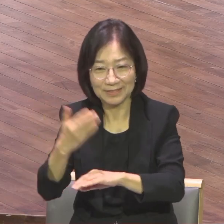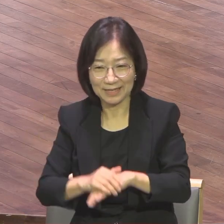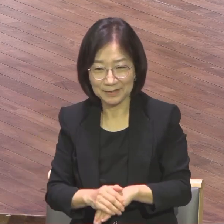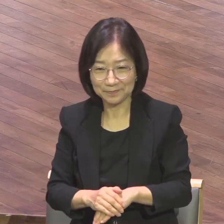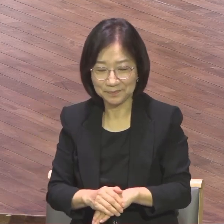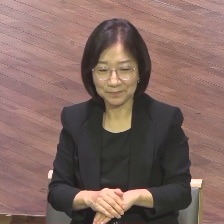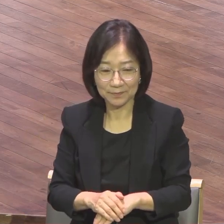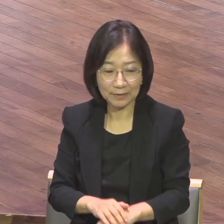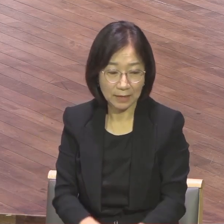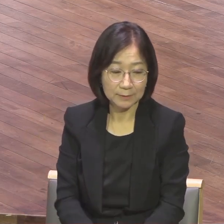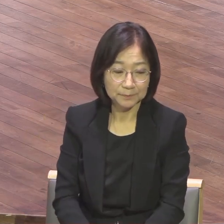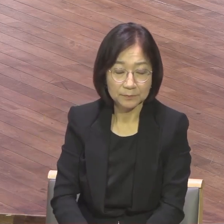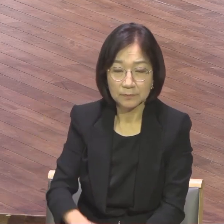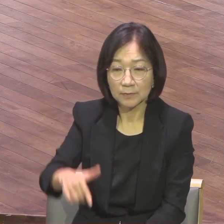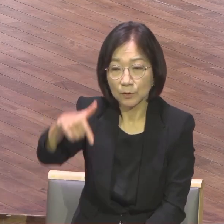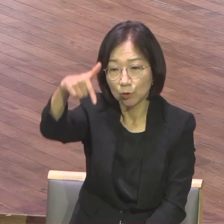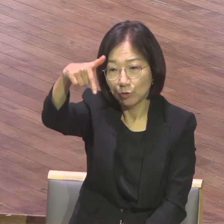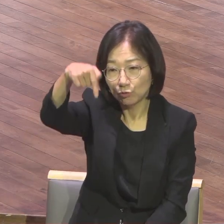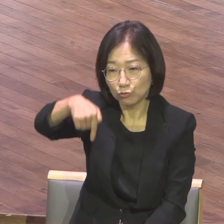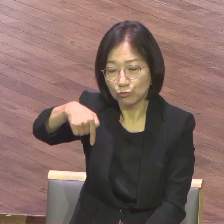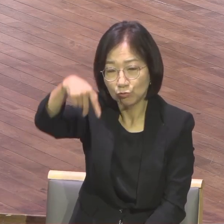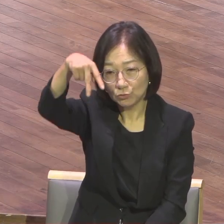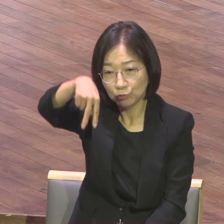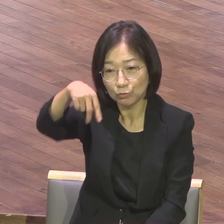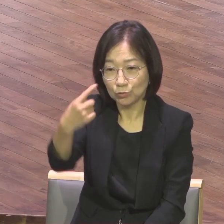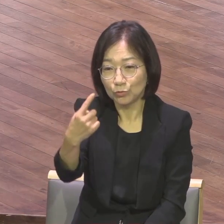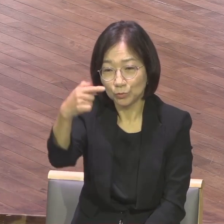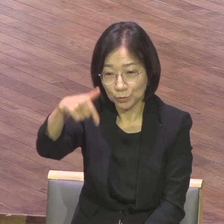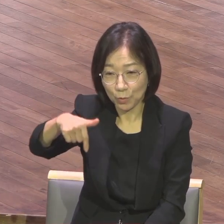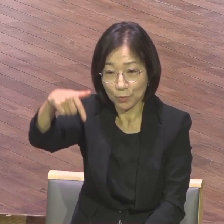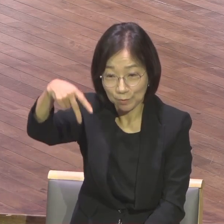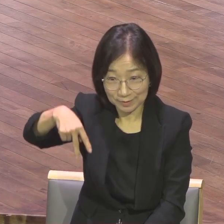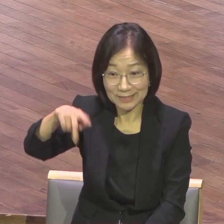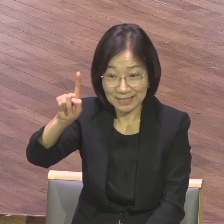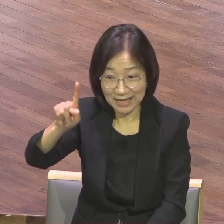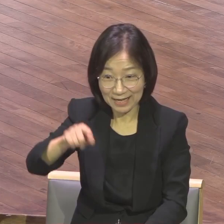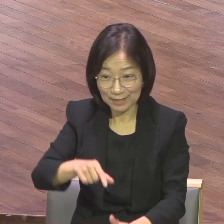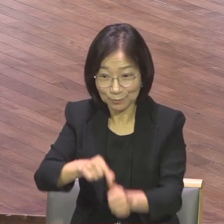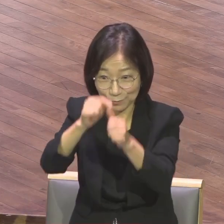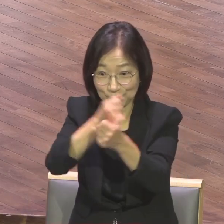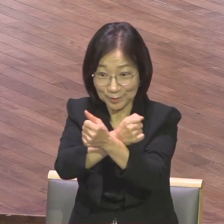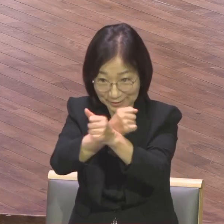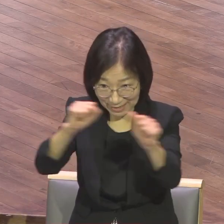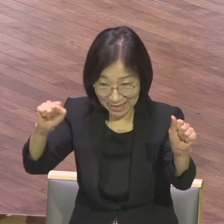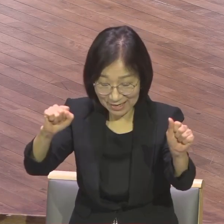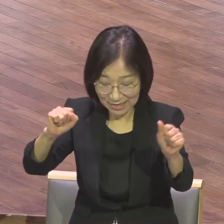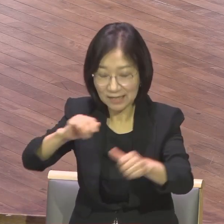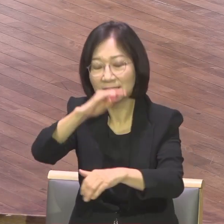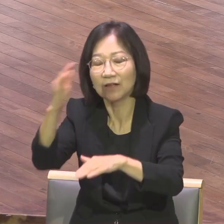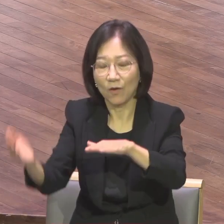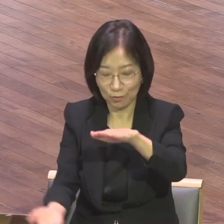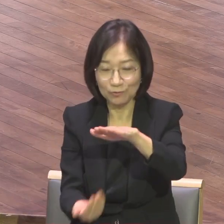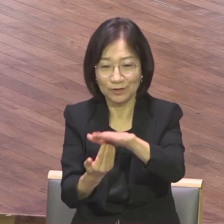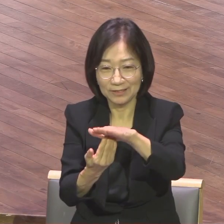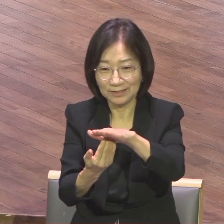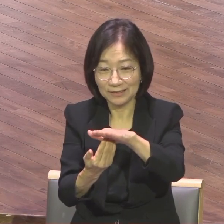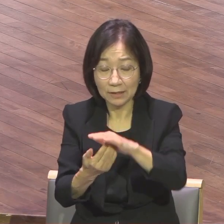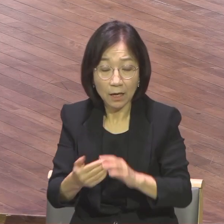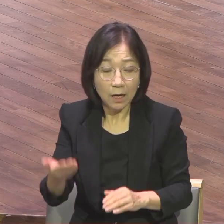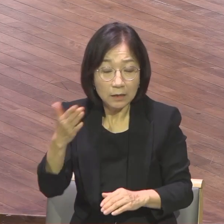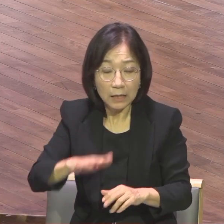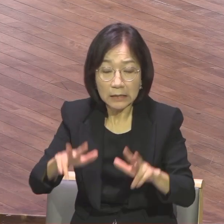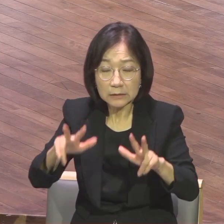성취라고 합니다. 구속사가 성취된다. 그런데 안타깝게도 지금 교회들이 하나님의 기대에 미치지를 못하고